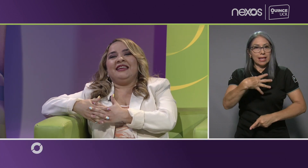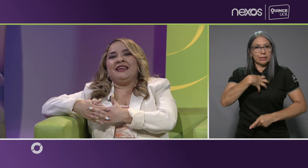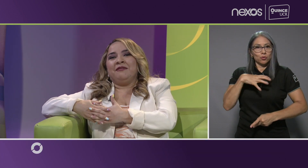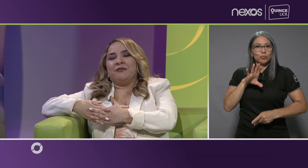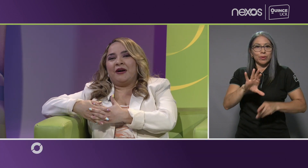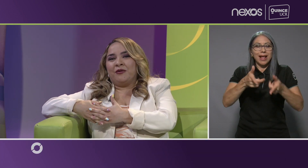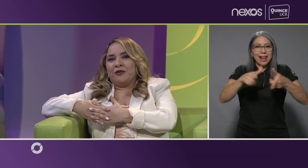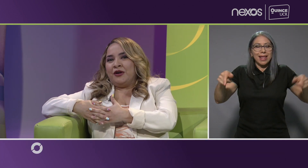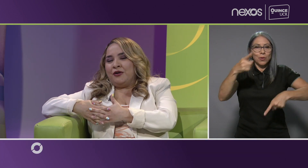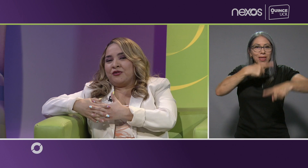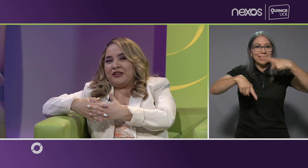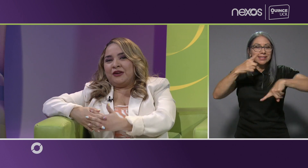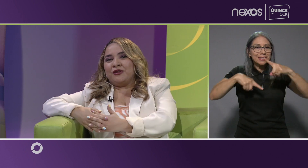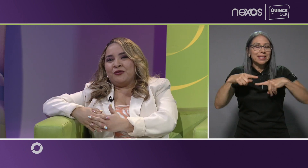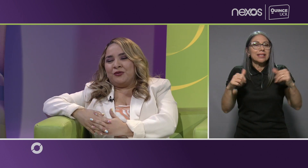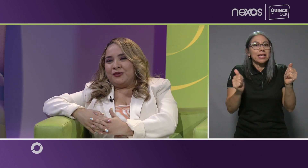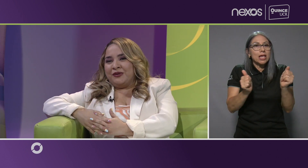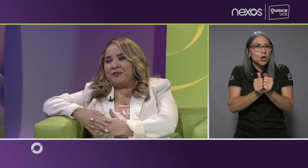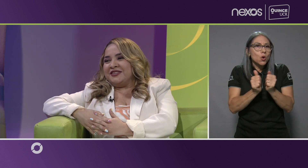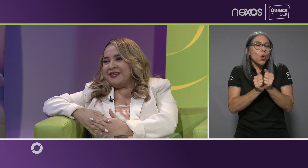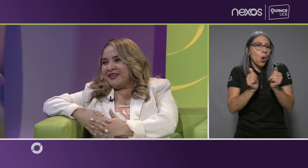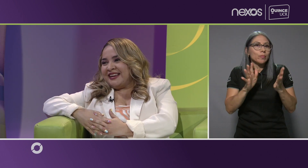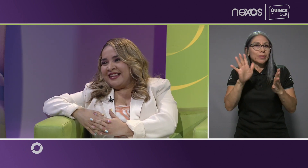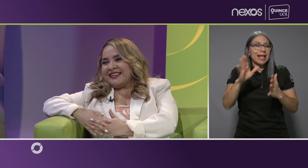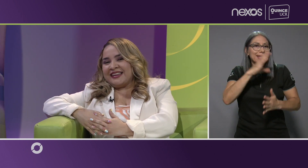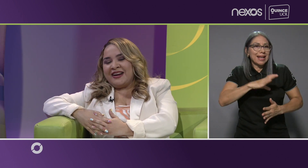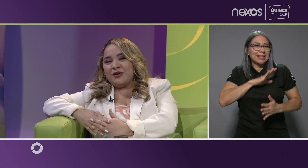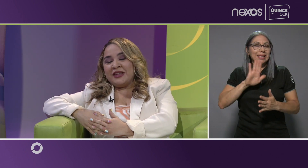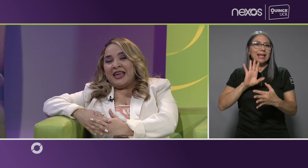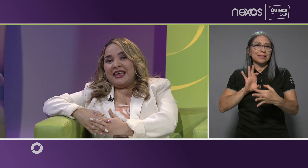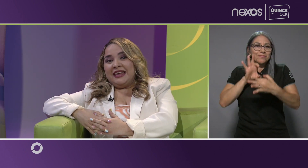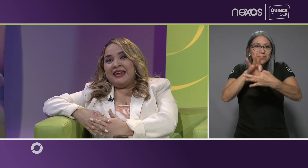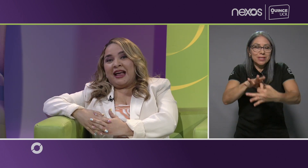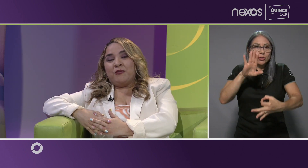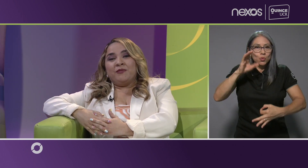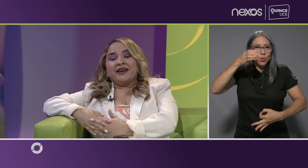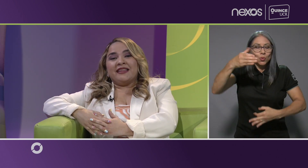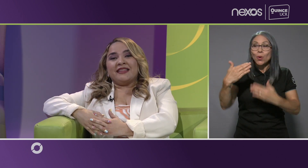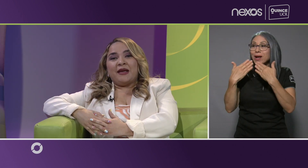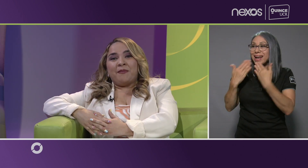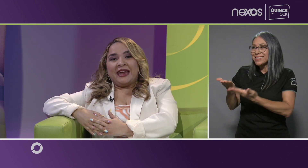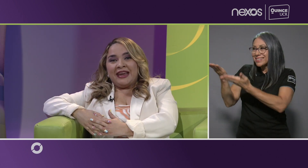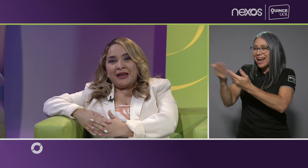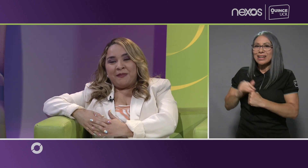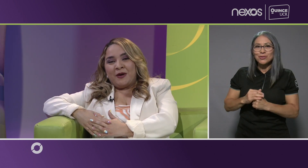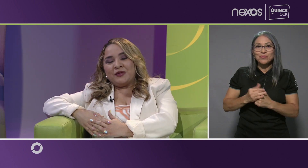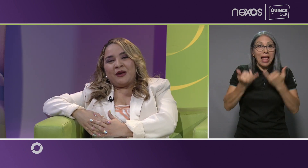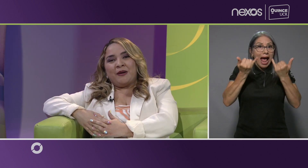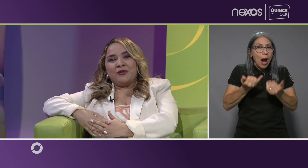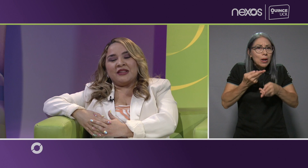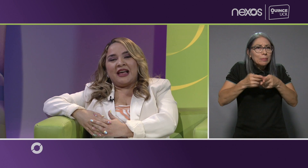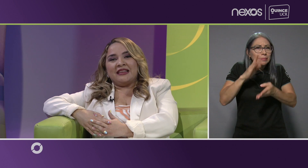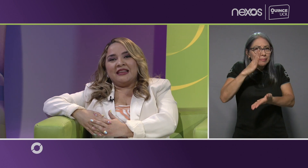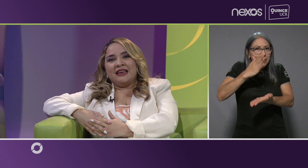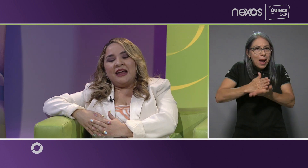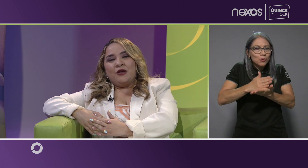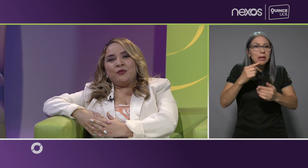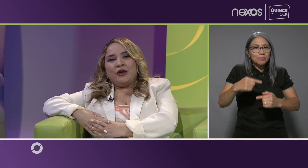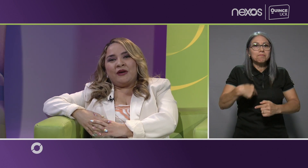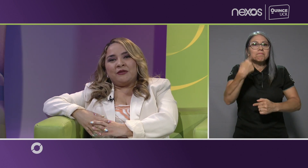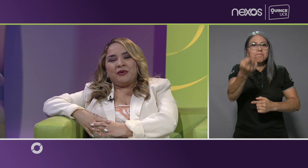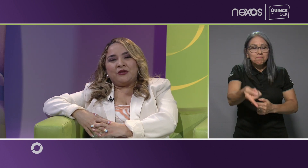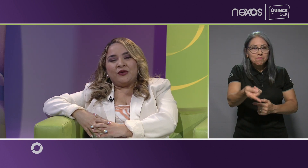señas y bajo los criterios de su cultura. Muchísimas gracias, Carlos. Y al volver de esta pequeña pausa vamos a